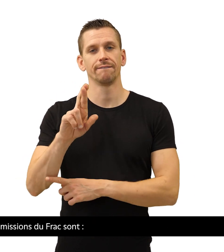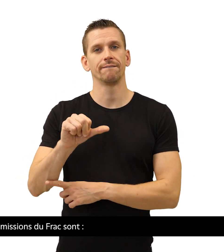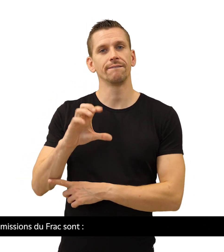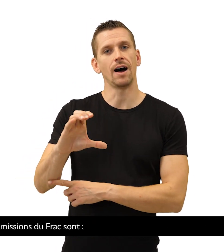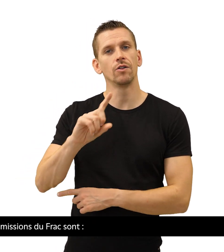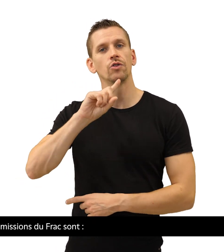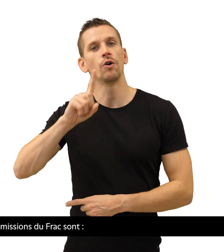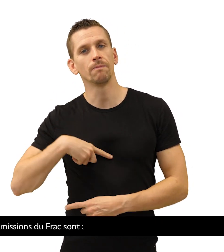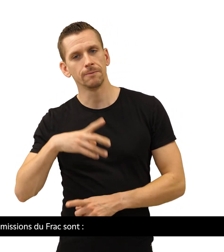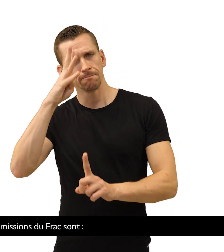Les missions du FRAC sont: